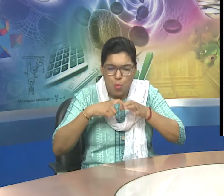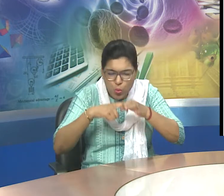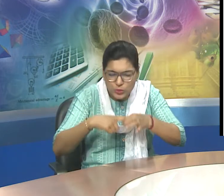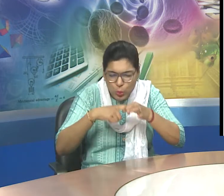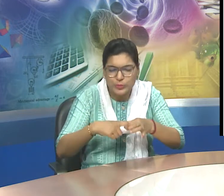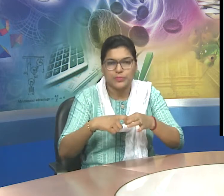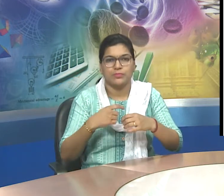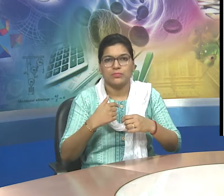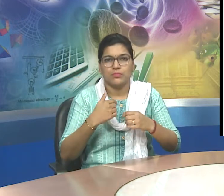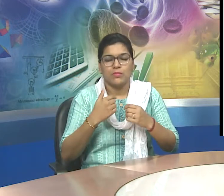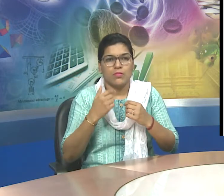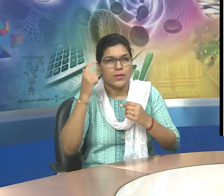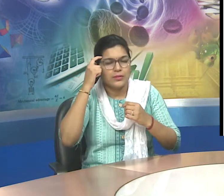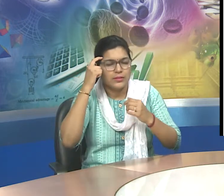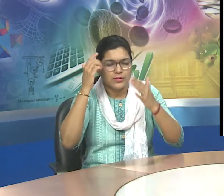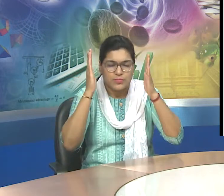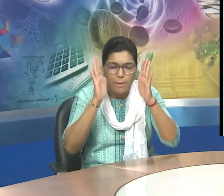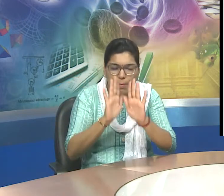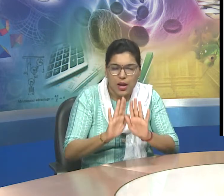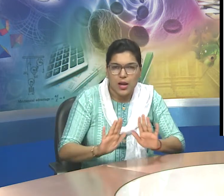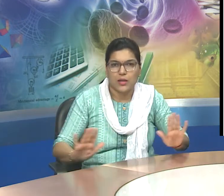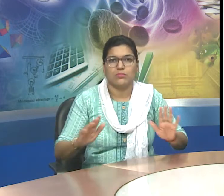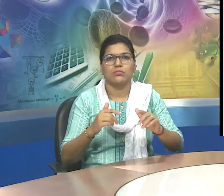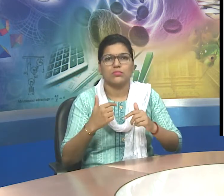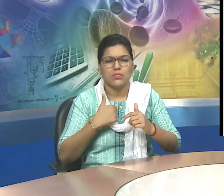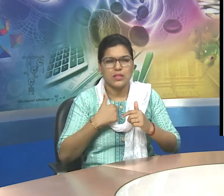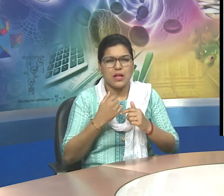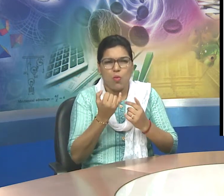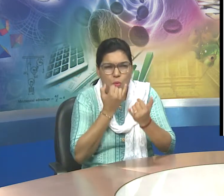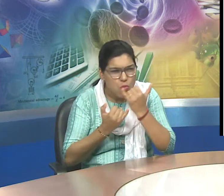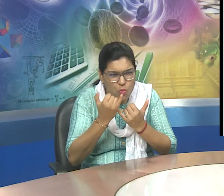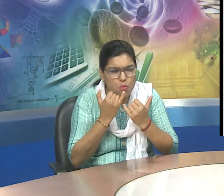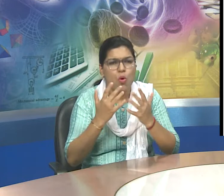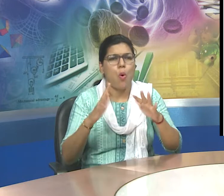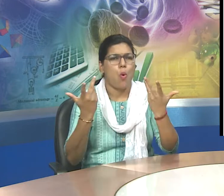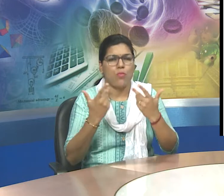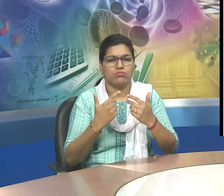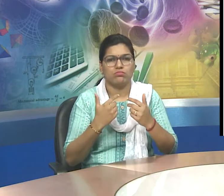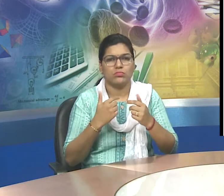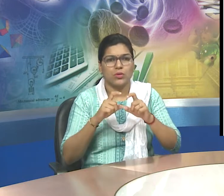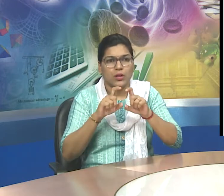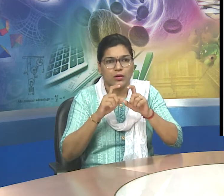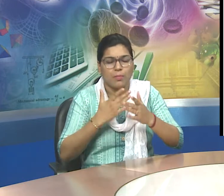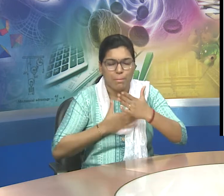जो शब्द आपकी आत्मा से संबंध रखे, जैसे हम आत्मिक शांति की बात करते हैं। यदि किसी ने कोई गलती कर